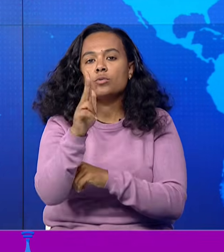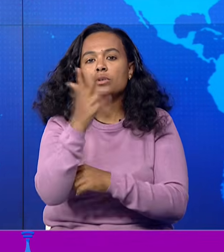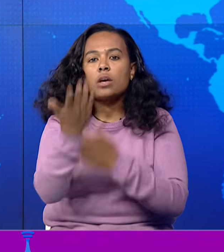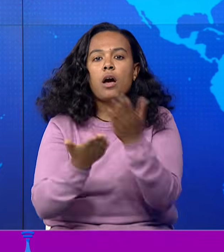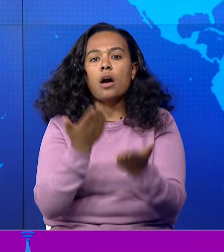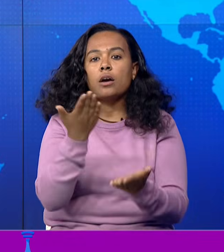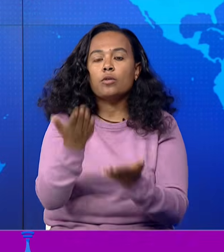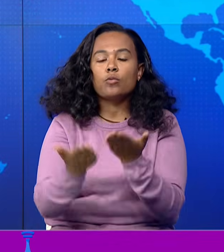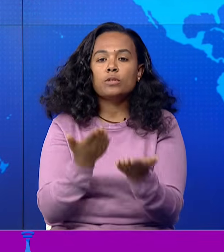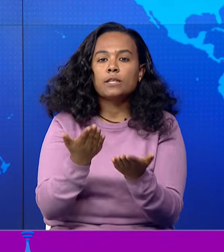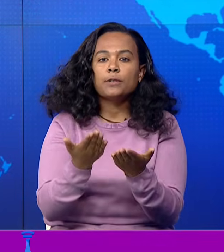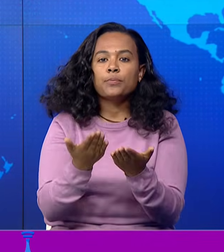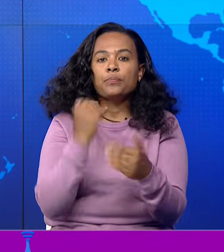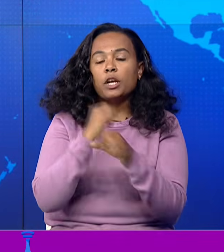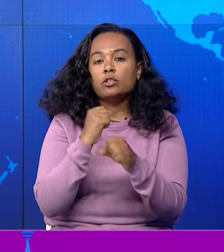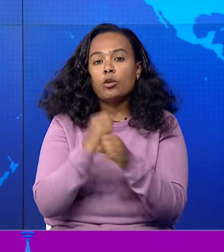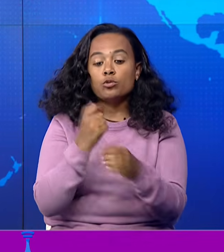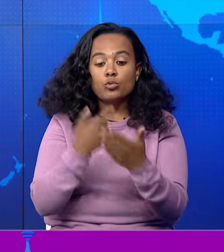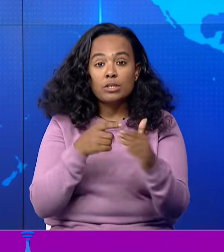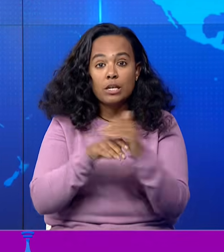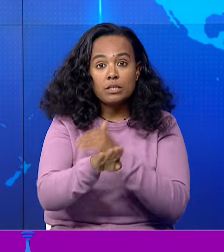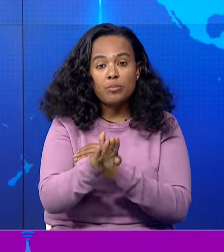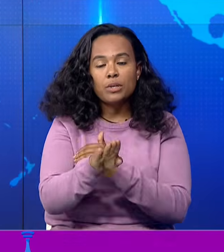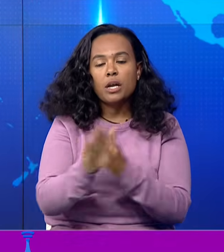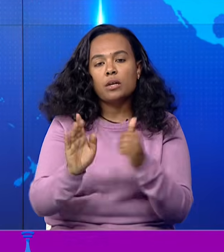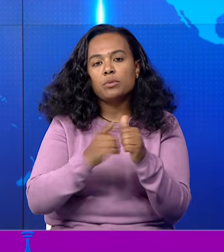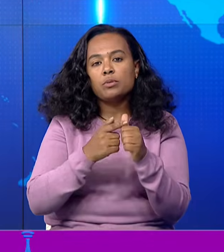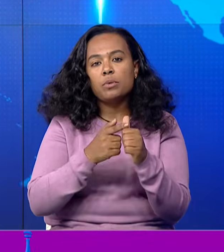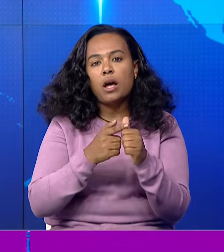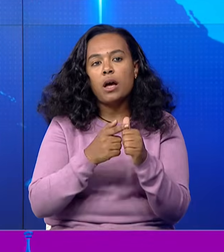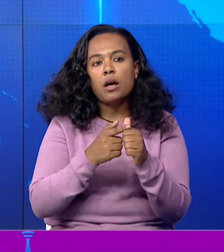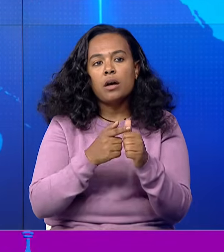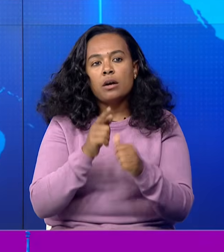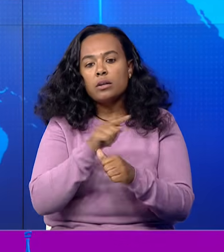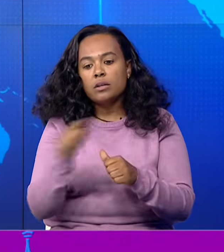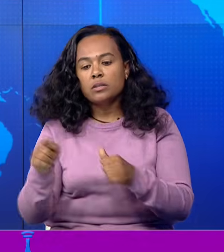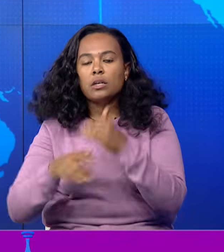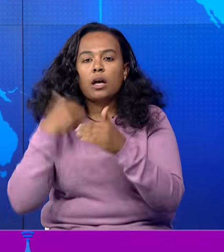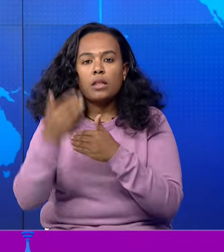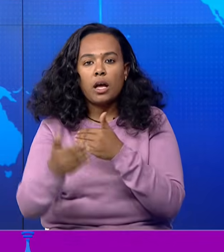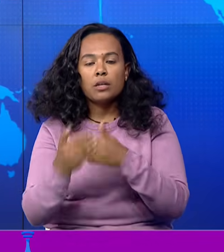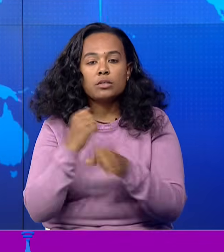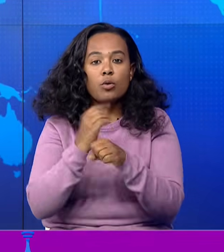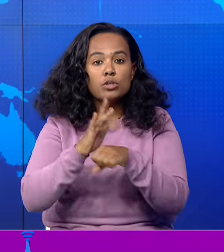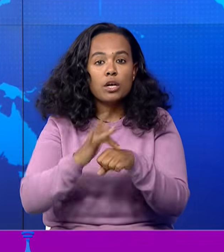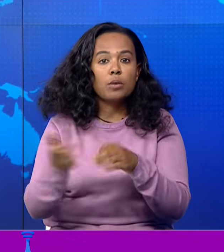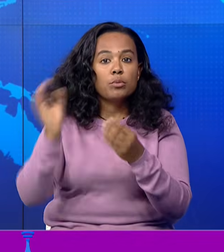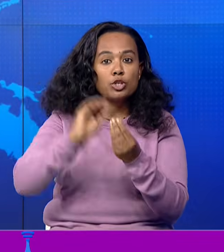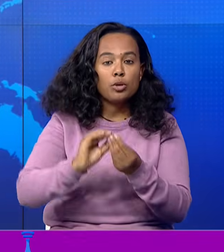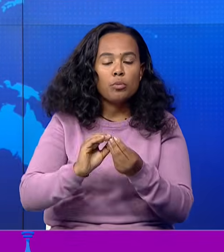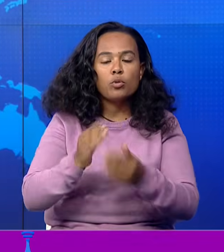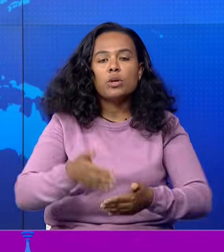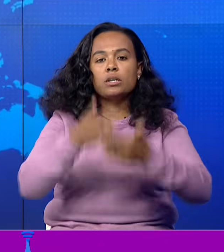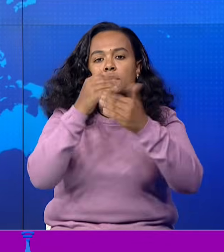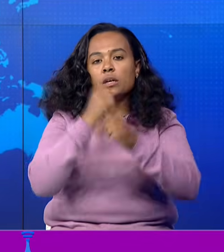የአገልግሎት ስራዎችን ወደዚህ አስገብተናል። ለመጀመሪያ ለዛሬ ፈርስት ፌዝ ቀጣይ ፌዞች ላይ የሚጨምሩ ሌሎች የህንጻ